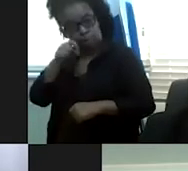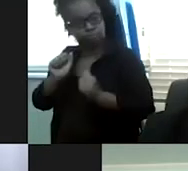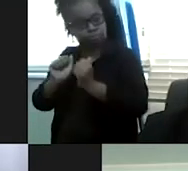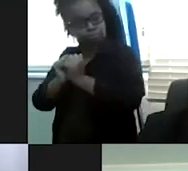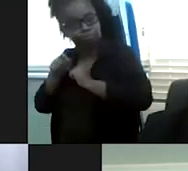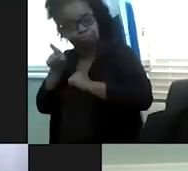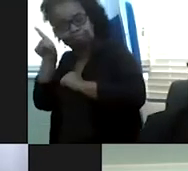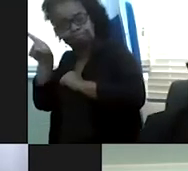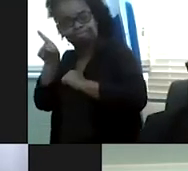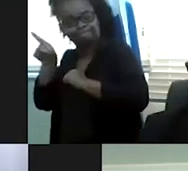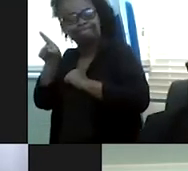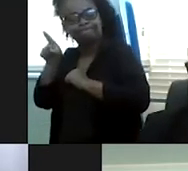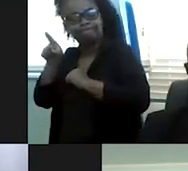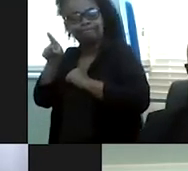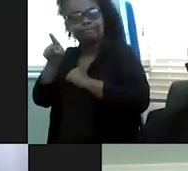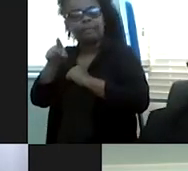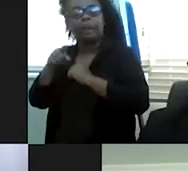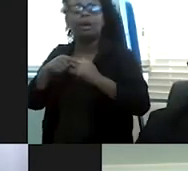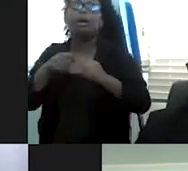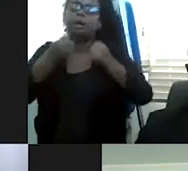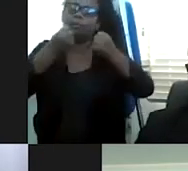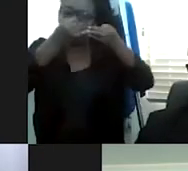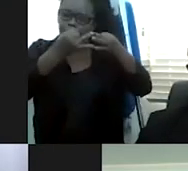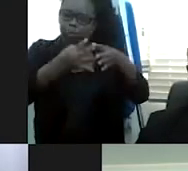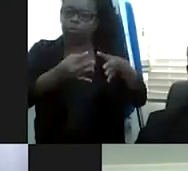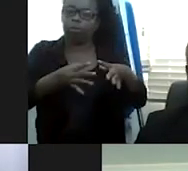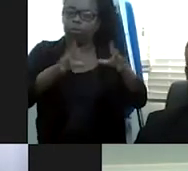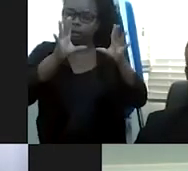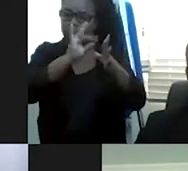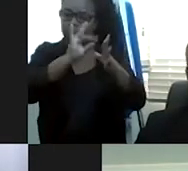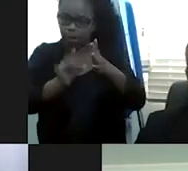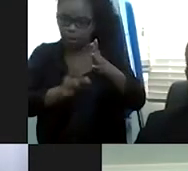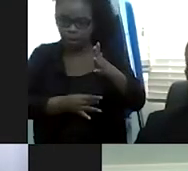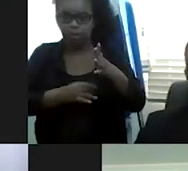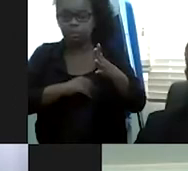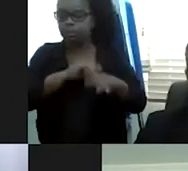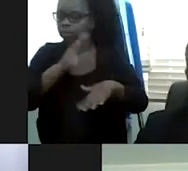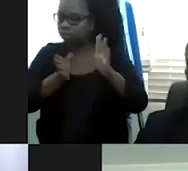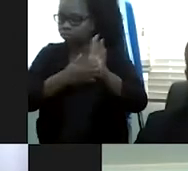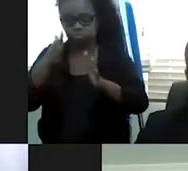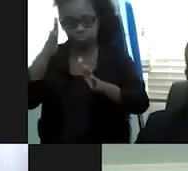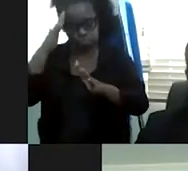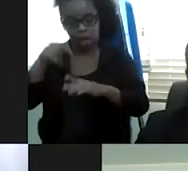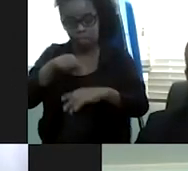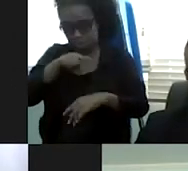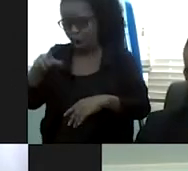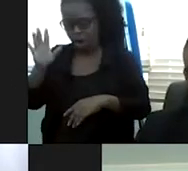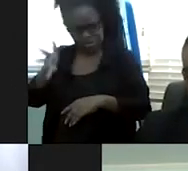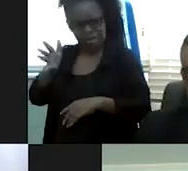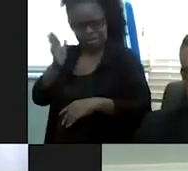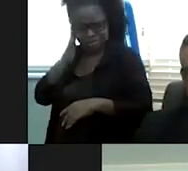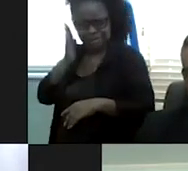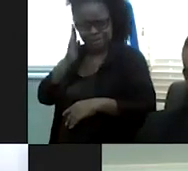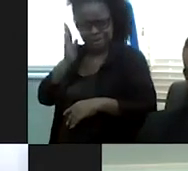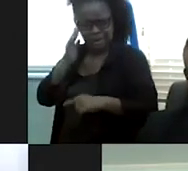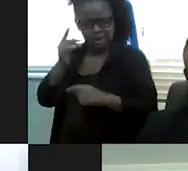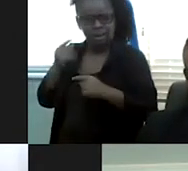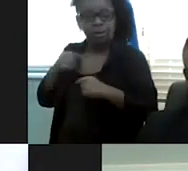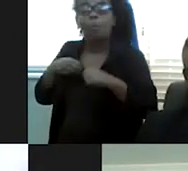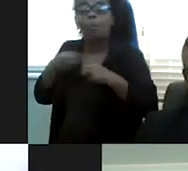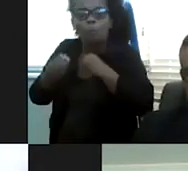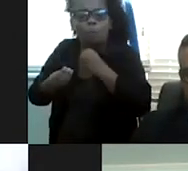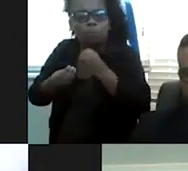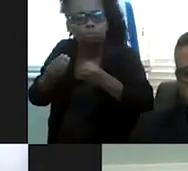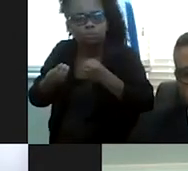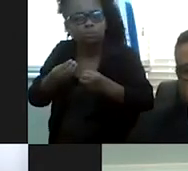Eu coloco isso para vocês verem, todos nós já sabemos, é claro, né? Como o nosso prefeito está muito à frente